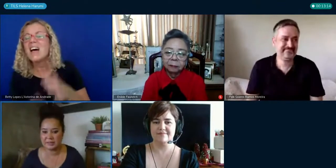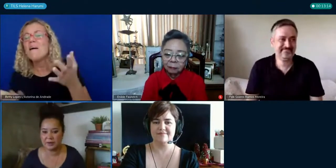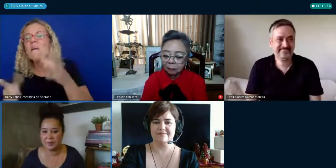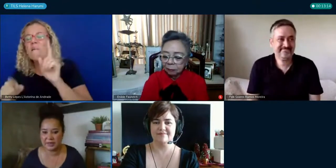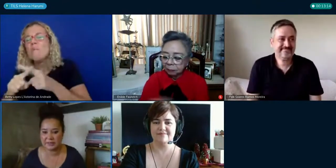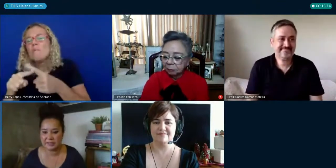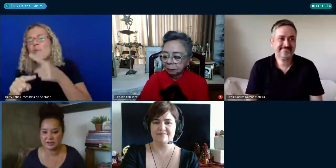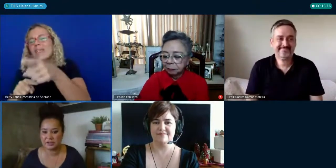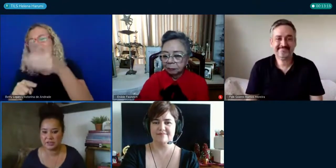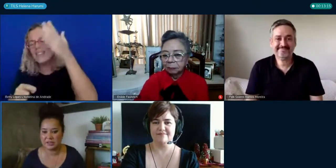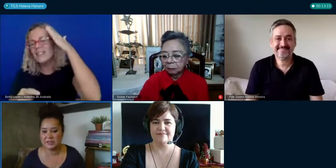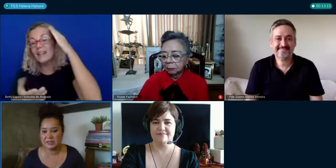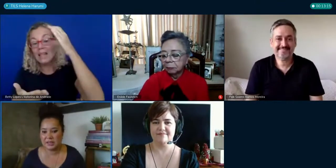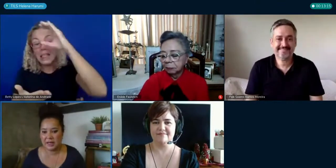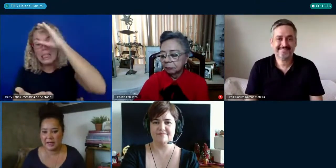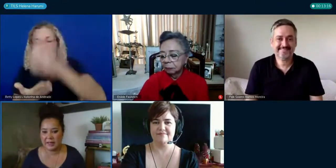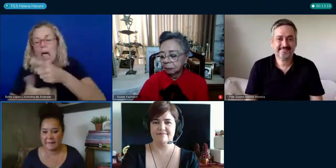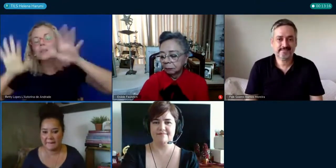de correção para que seja.